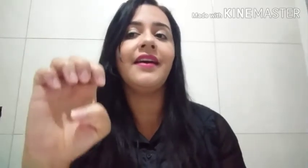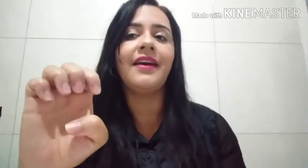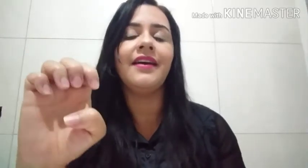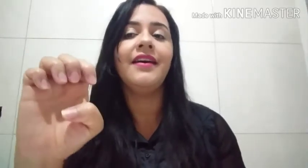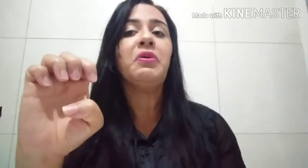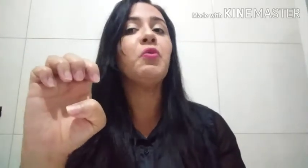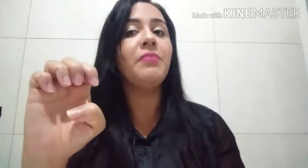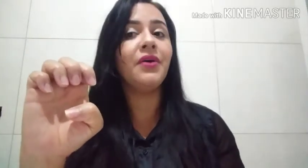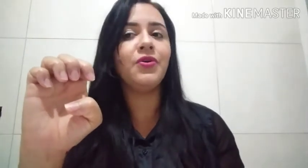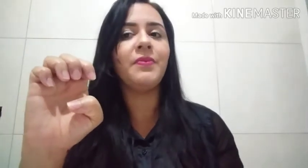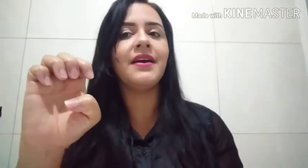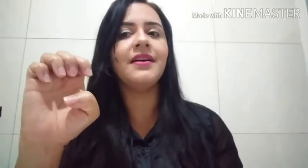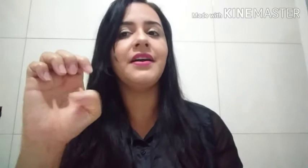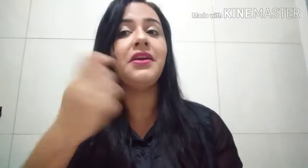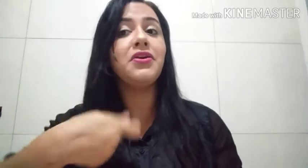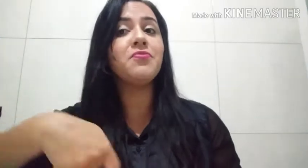E-L-A-I-N-E. O meu nome é Elaine e o meu